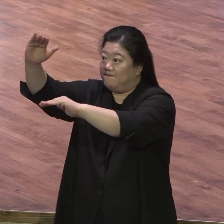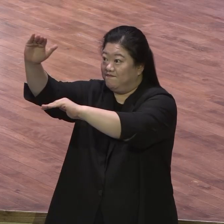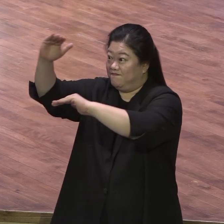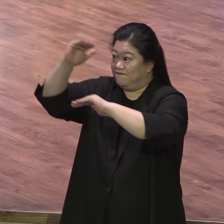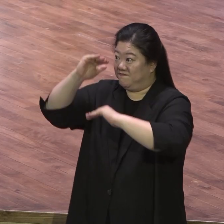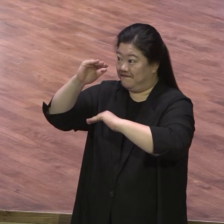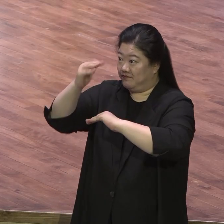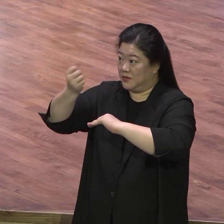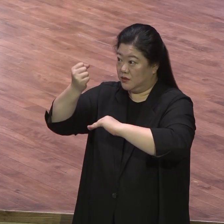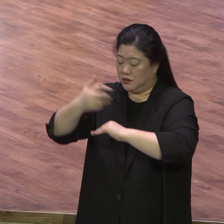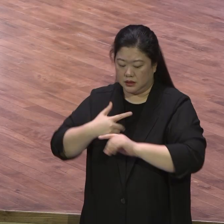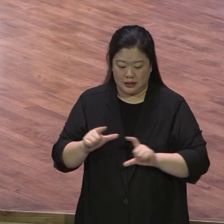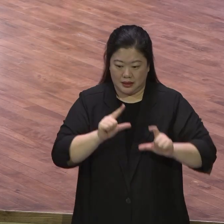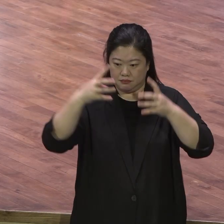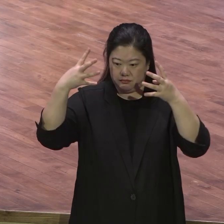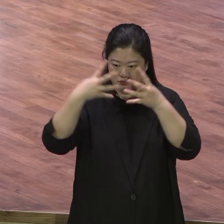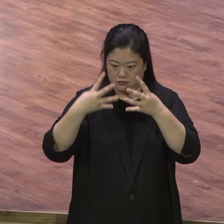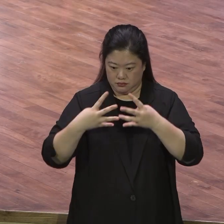간단합니다